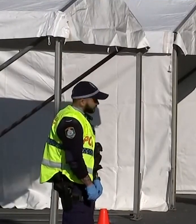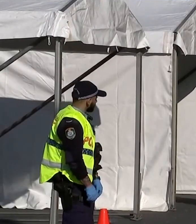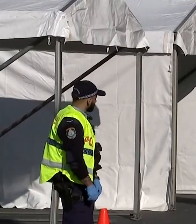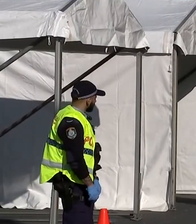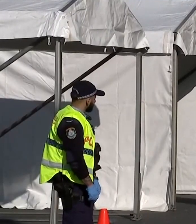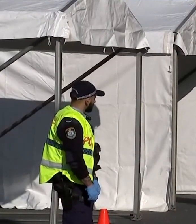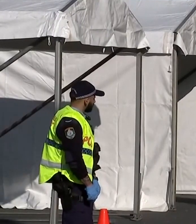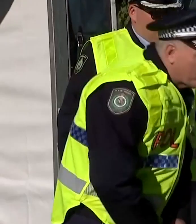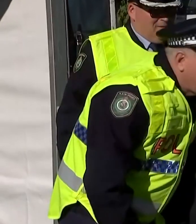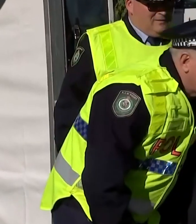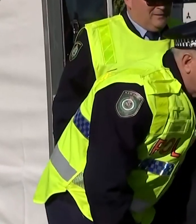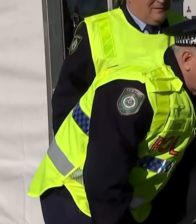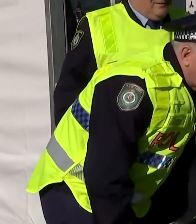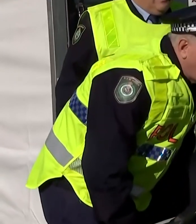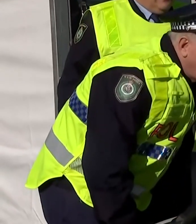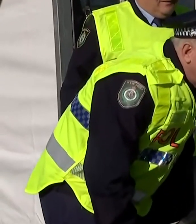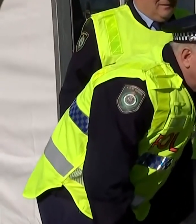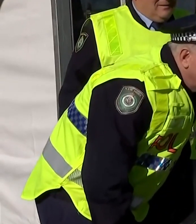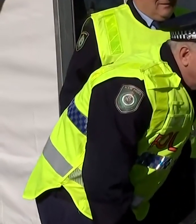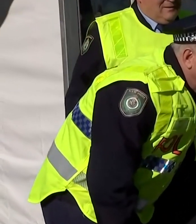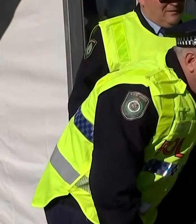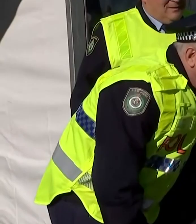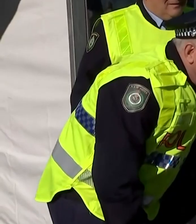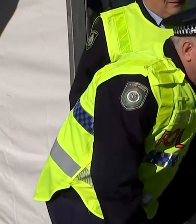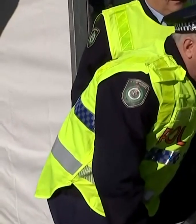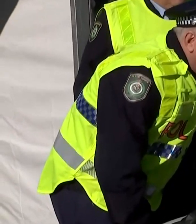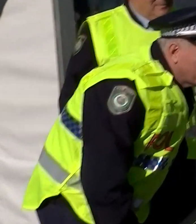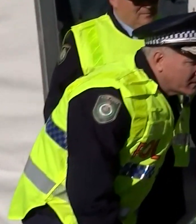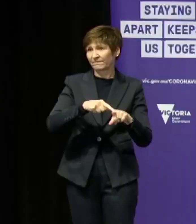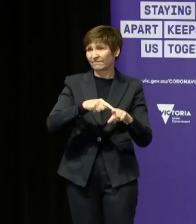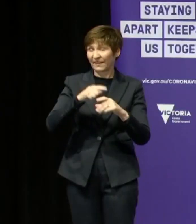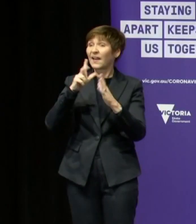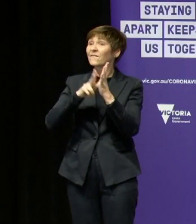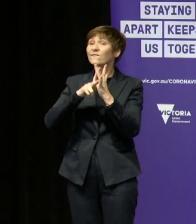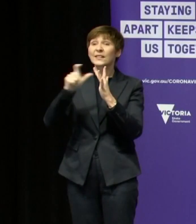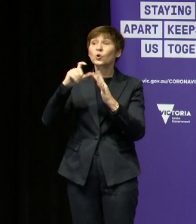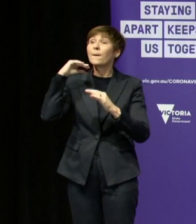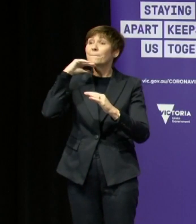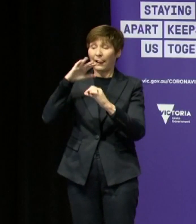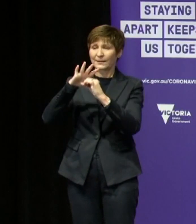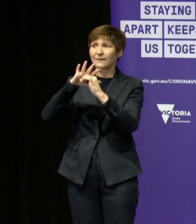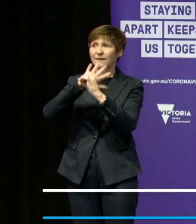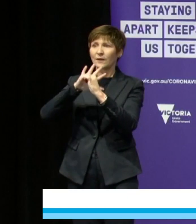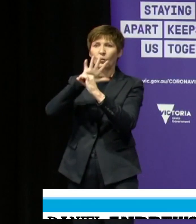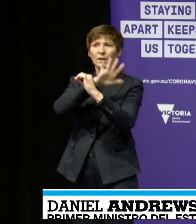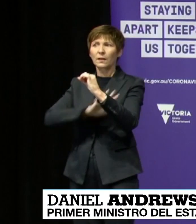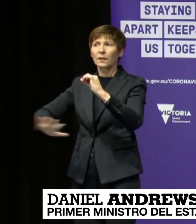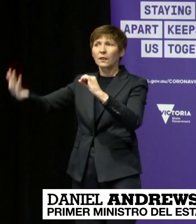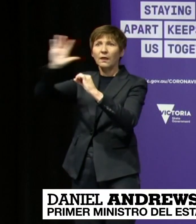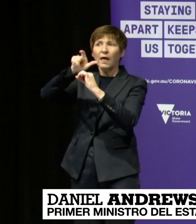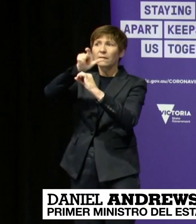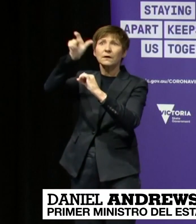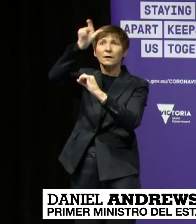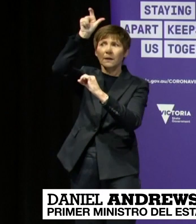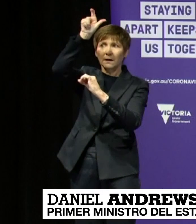primer ministro del estado de victoria advirtió a la gente que no sea indulgente con el virus sino